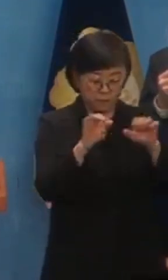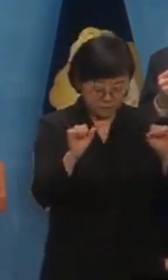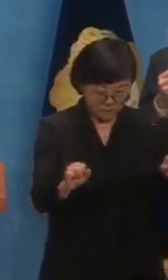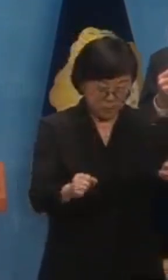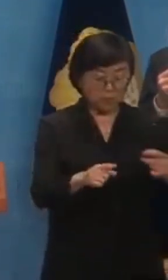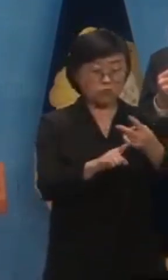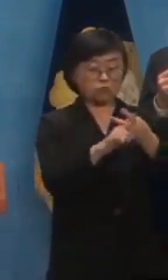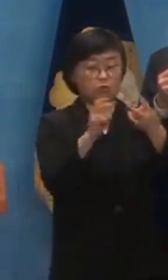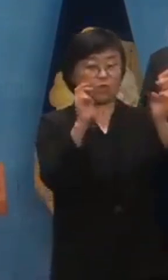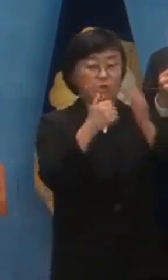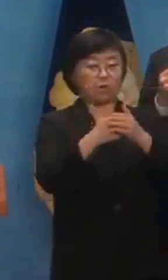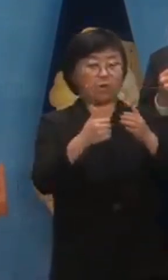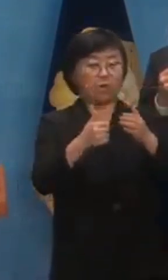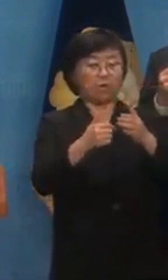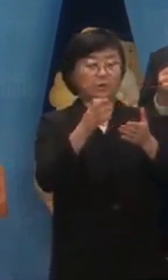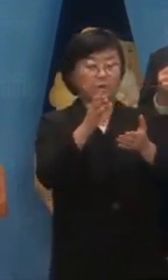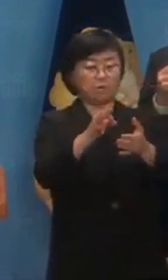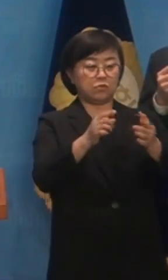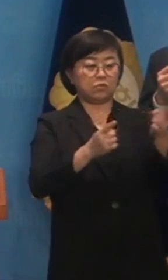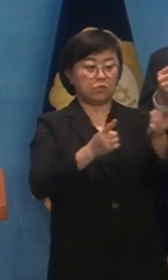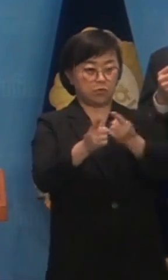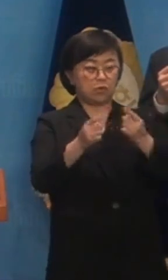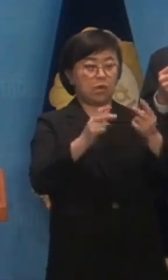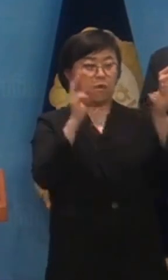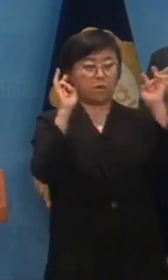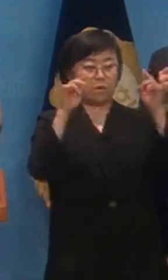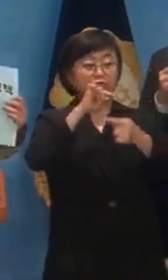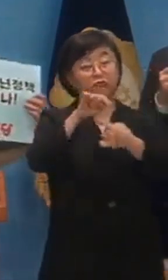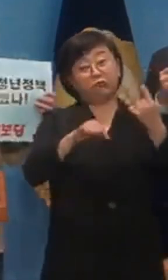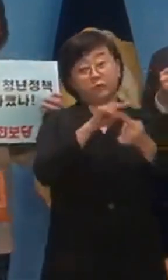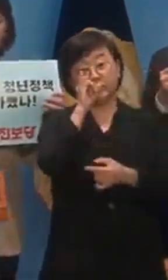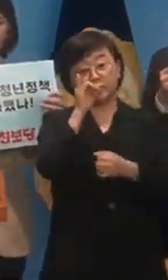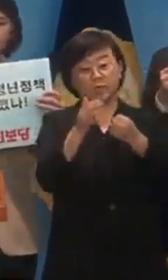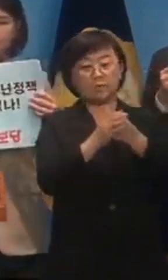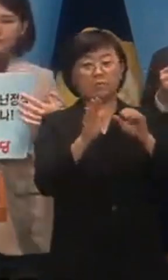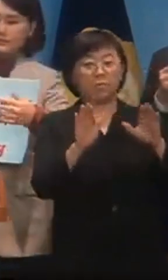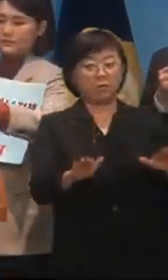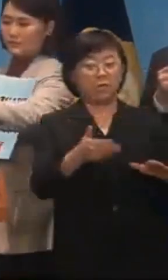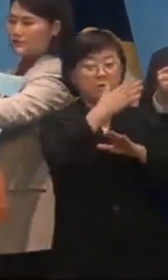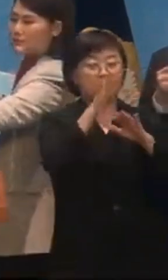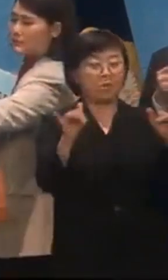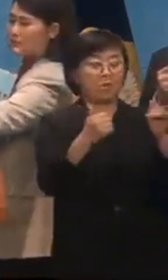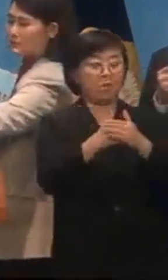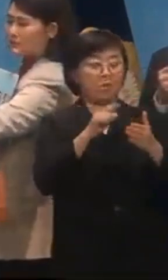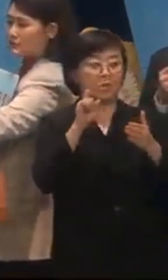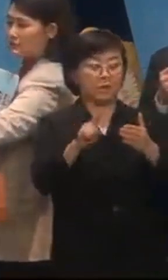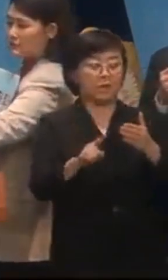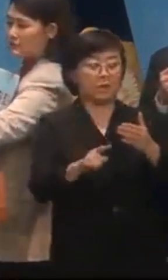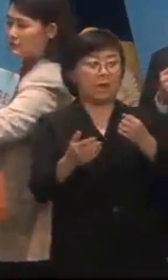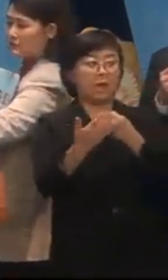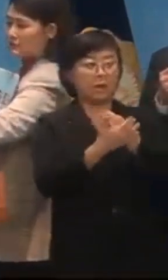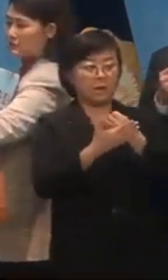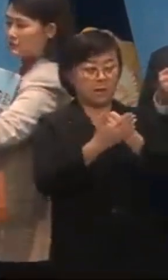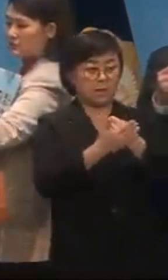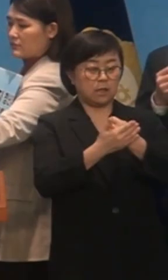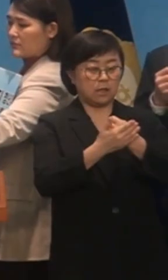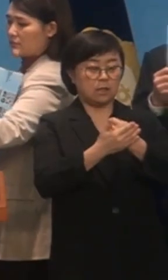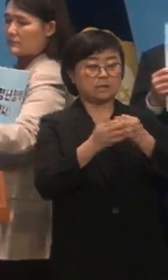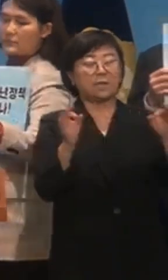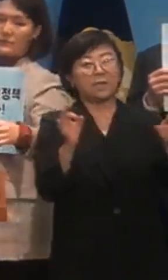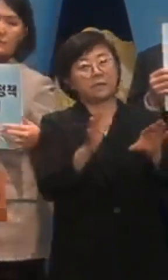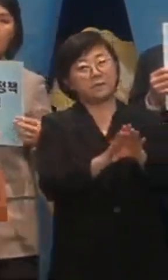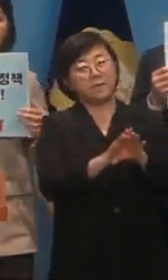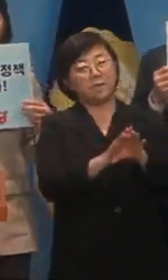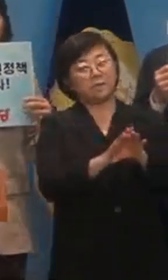안녕하세요. 저는 중소기업 재무 컨설팅을 하는 회사를 운영하고 있습니다. 이번에 청년 내일 채용 공제가 사라진다는 소식을